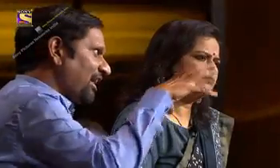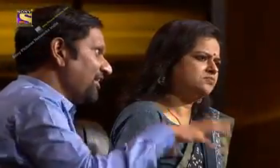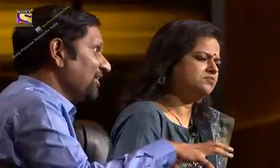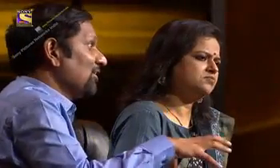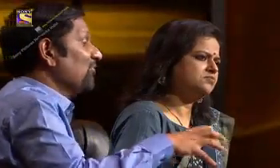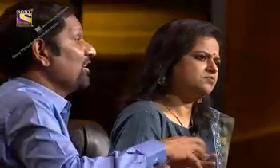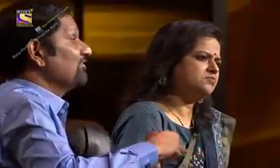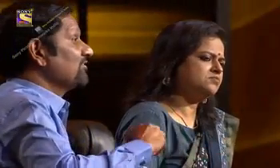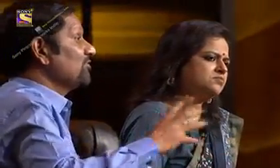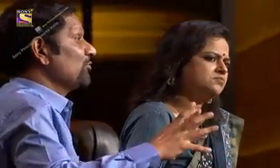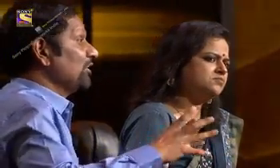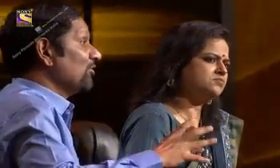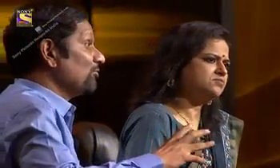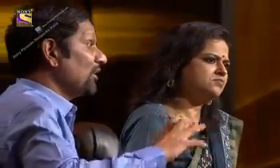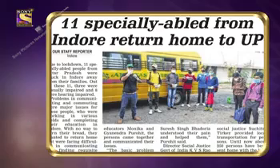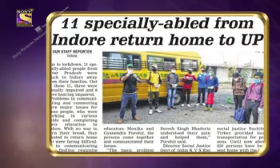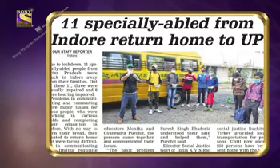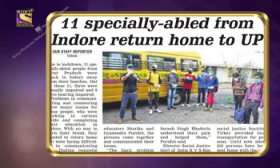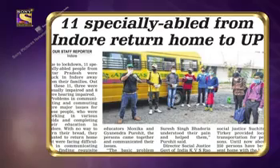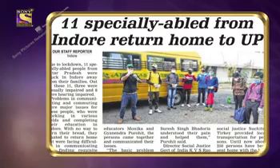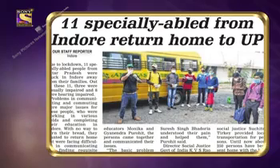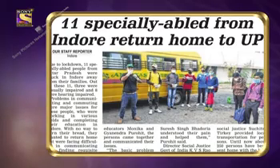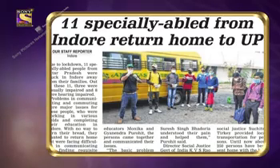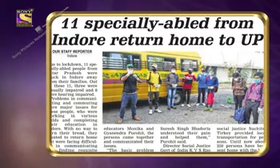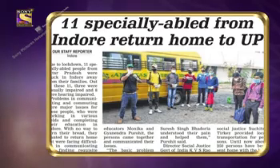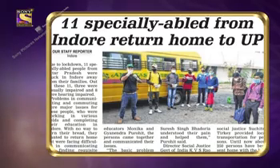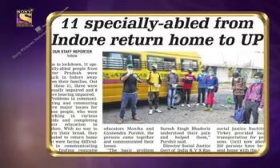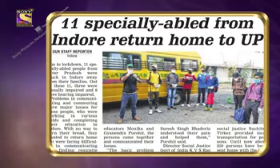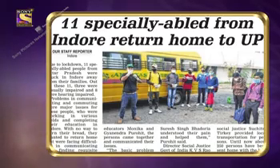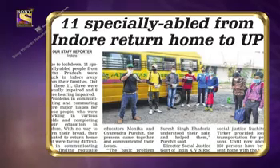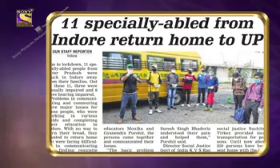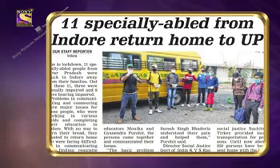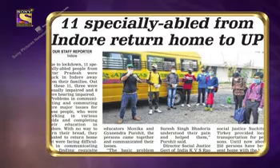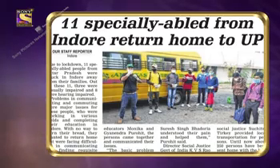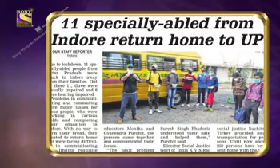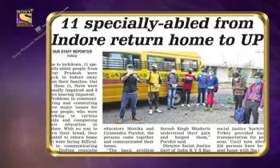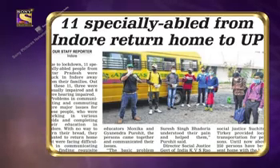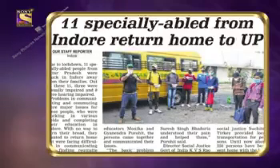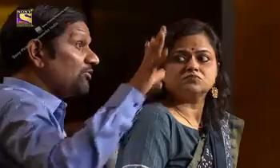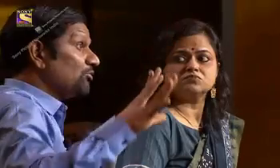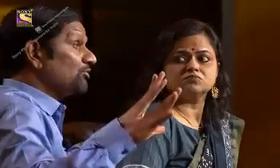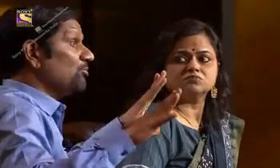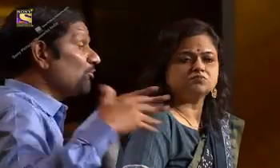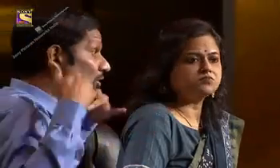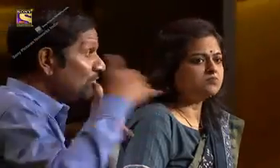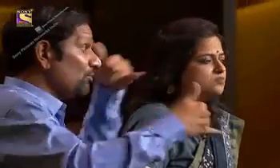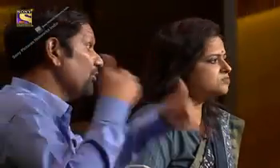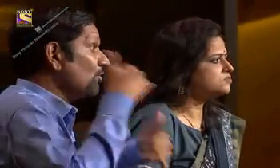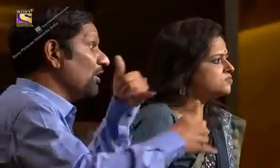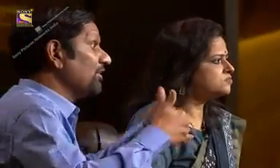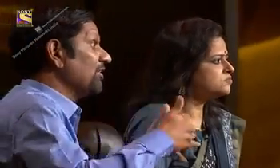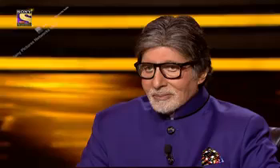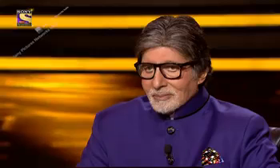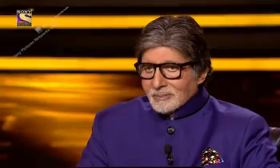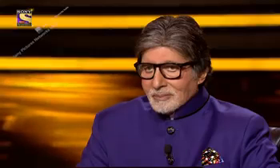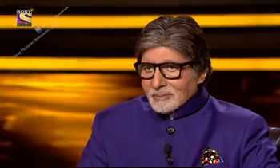बस लेकर आई फिर एक सक्सी स्टोरी के रूप में हम लोगों ने जब ये कहा कि ये बच्चे यहां पहुंच गए बाइस राज्यों से मुग बधिरों के